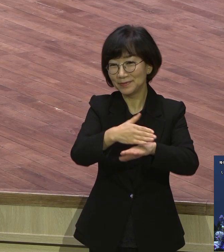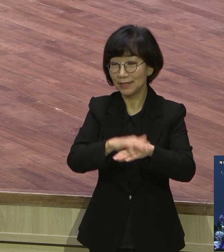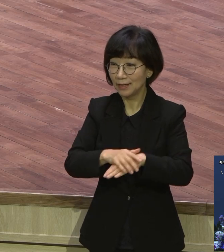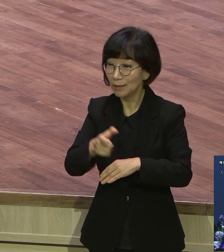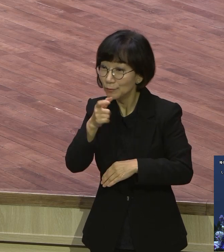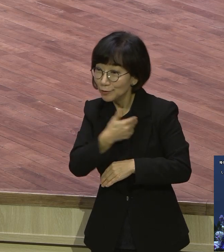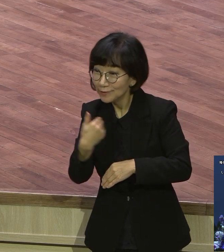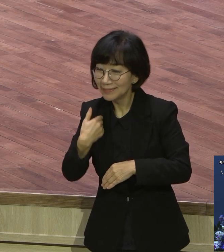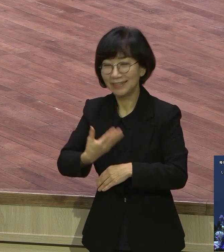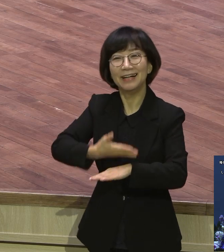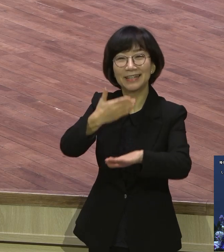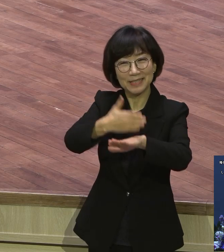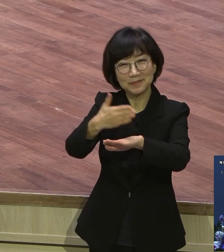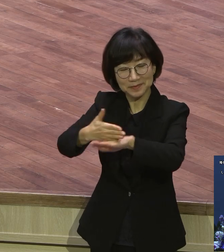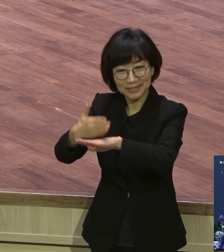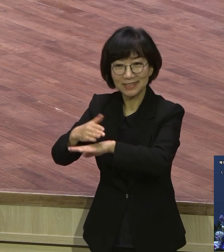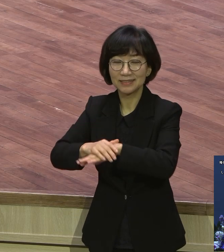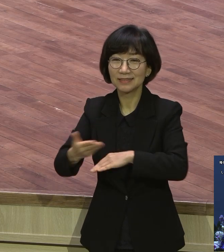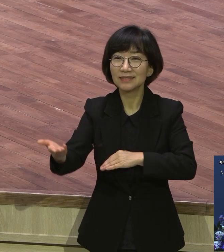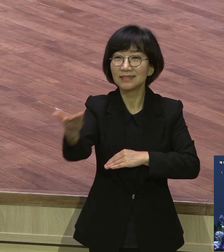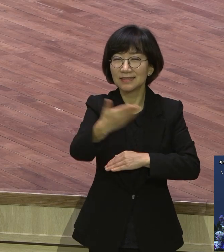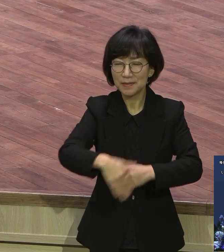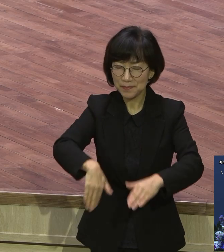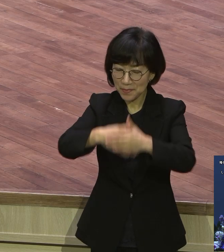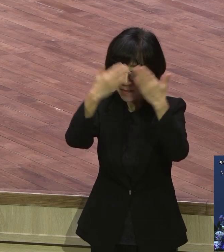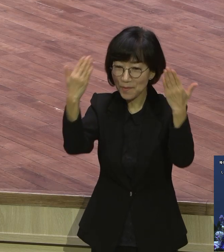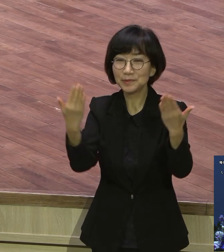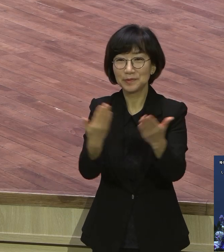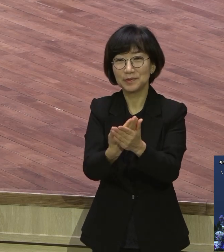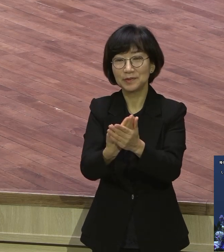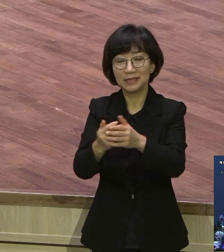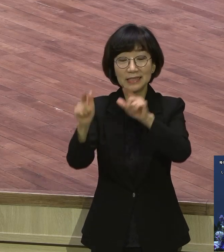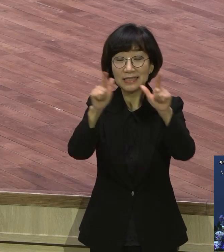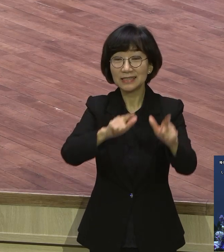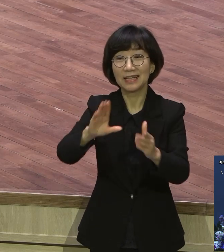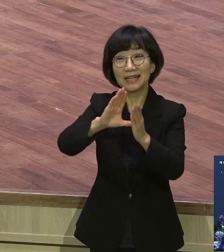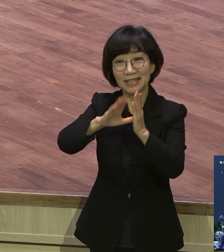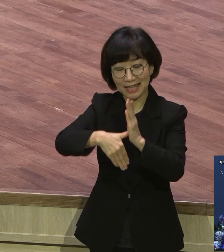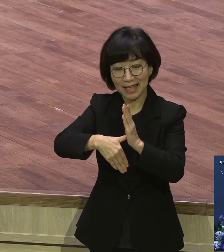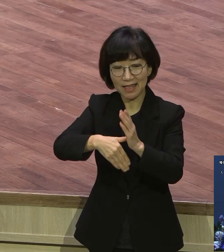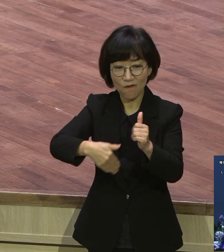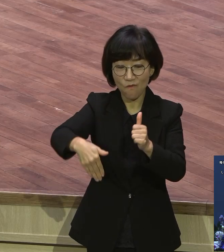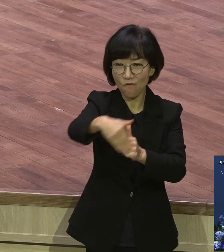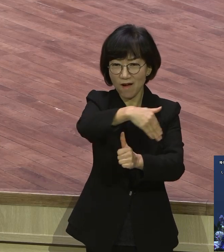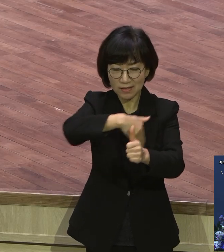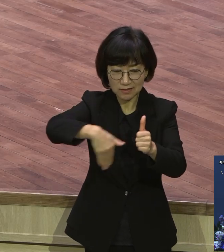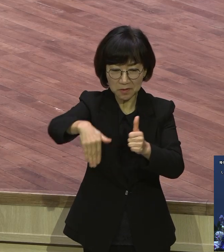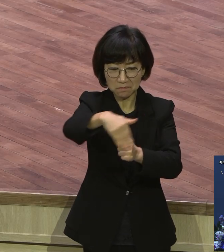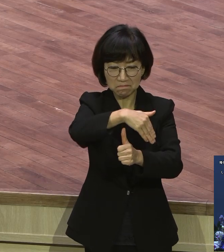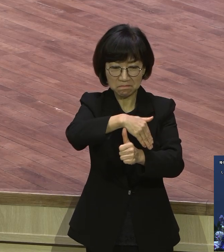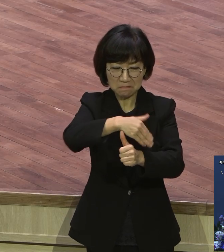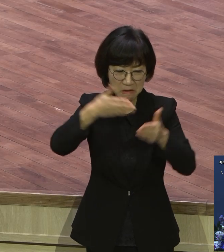영계 모든 성도들 전 삶 속에 모든 환경을 지금 다 뛰어넘어서